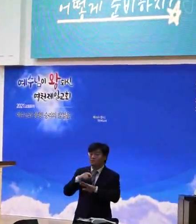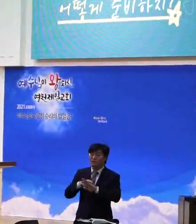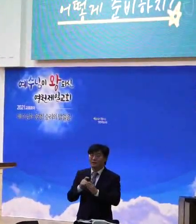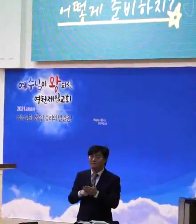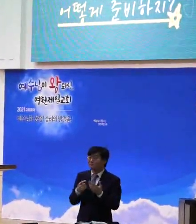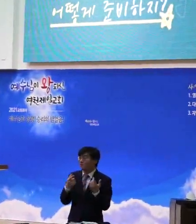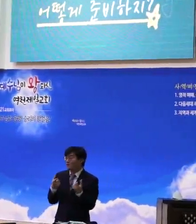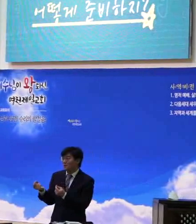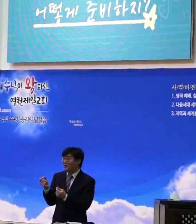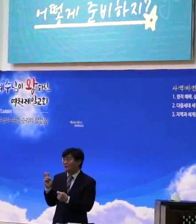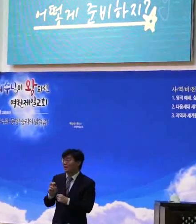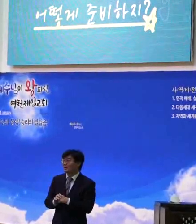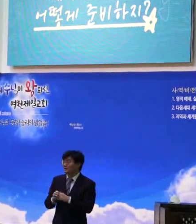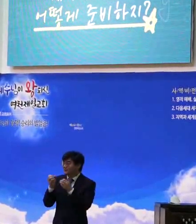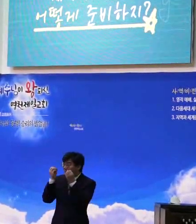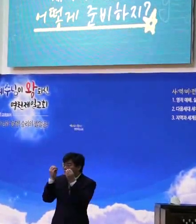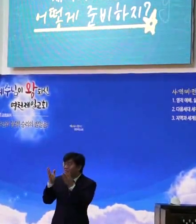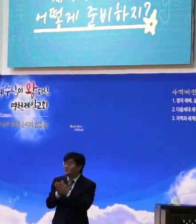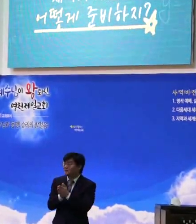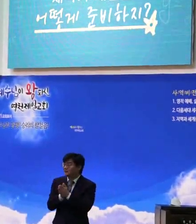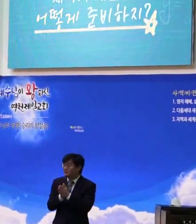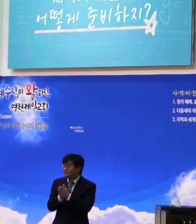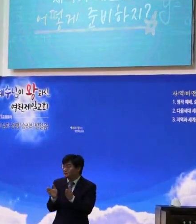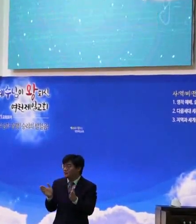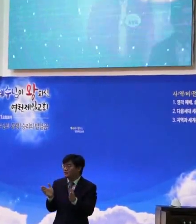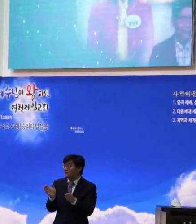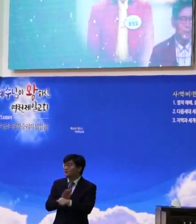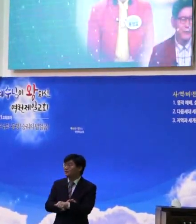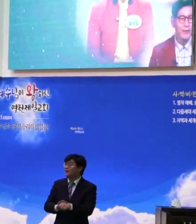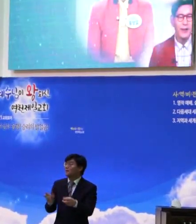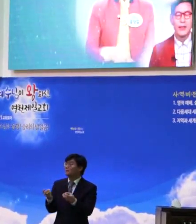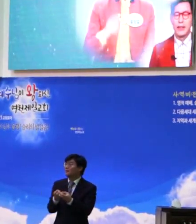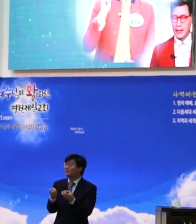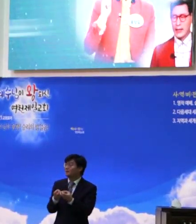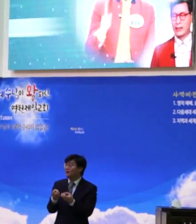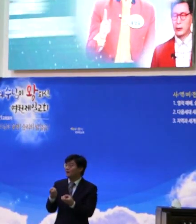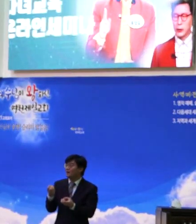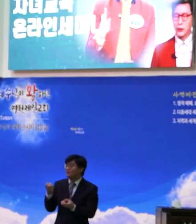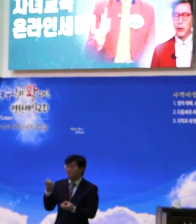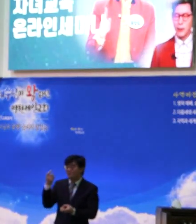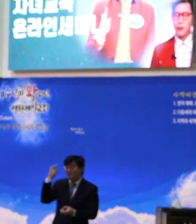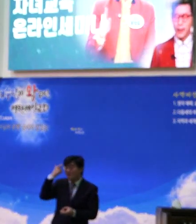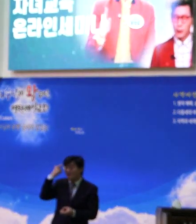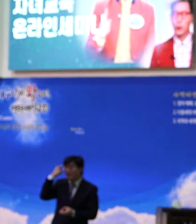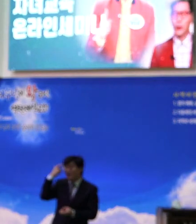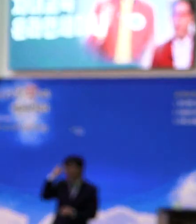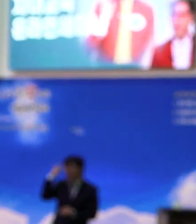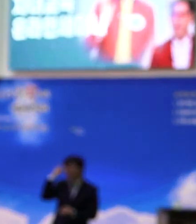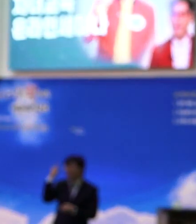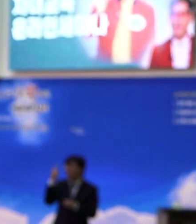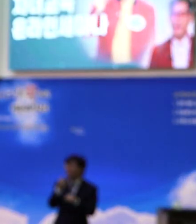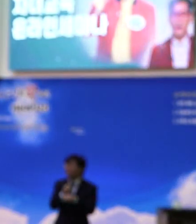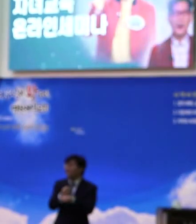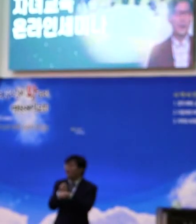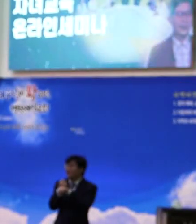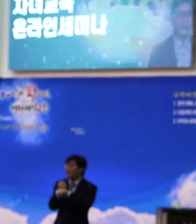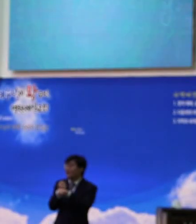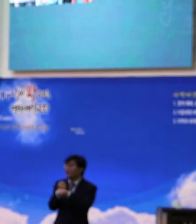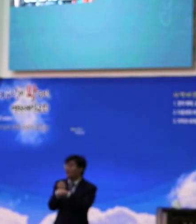새 출발을 가장 효과적으로 준비할 수 있는 시간, 뇌과학자 홍양표 박사의 자녀교육 온라인 세미나가